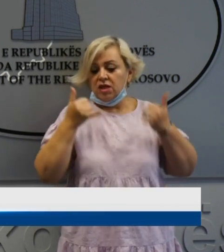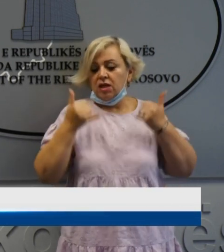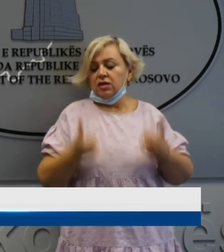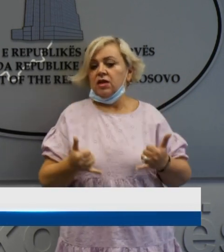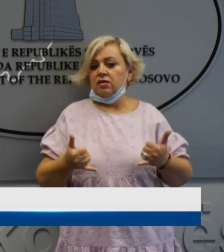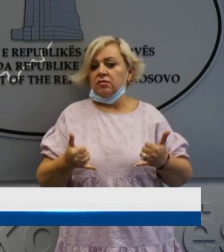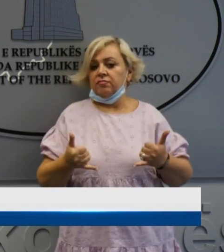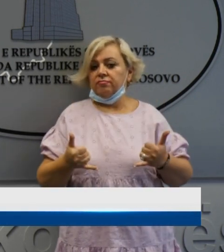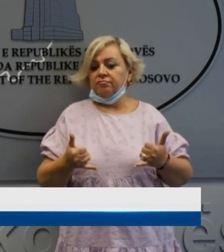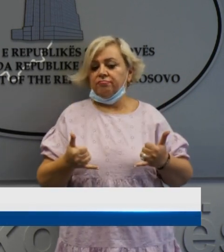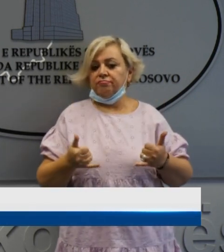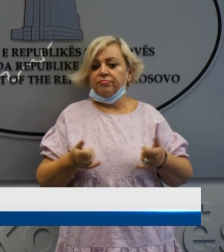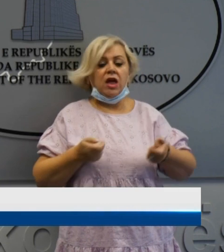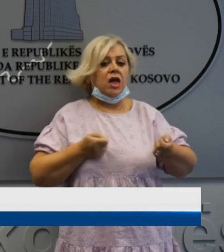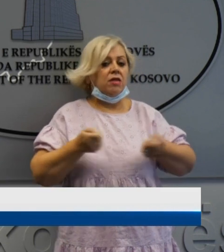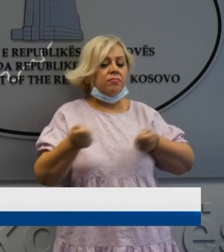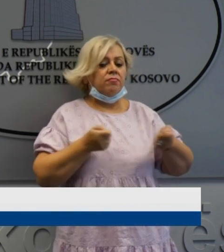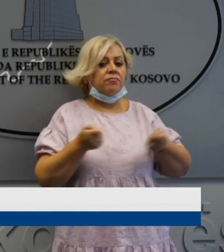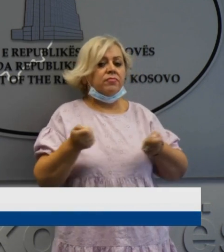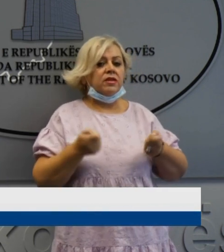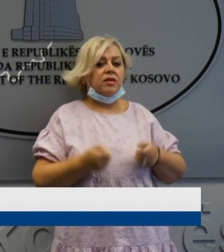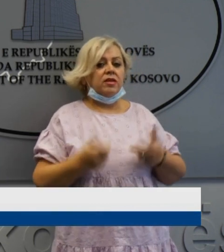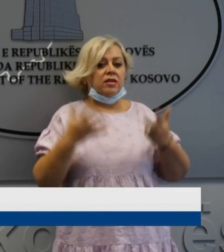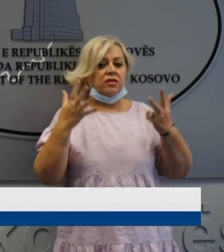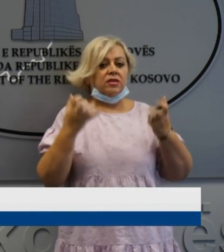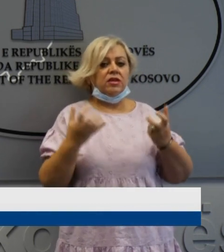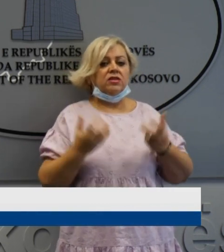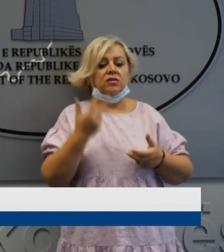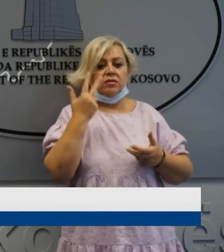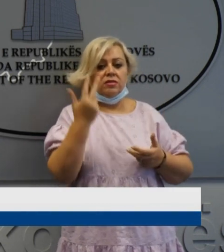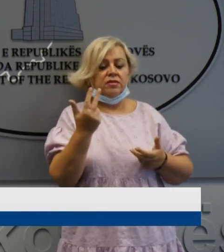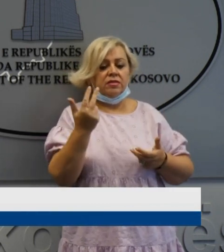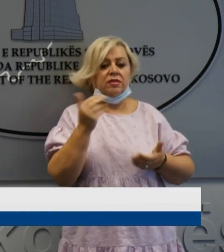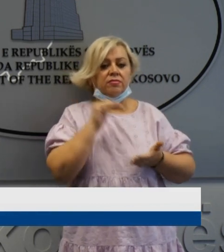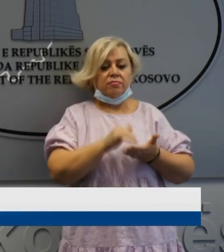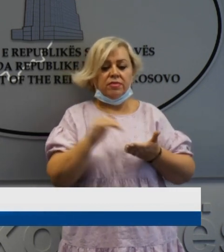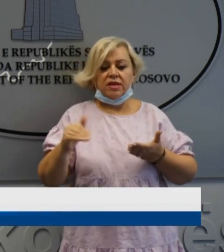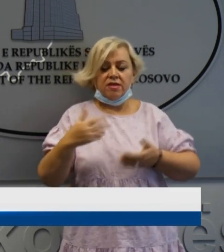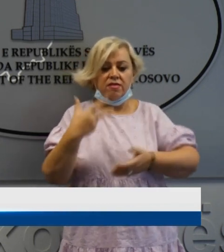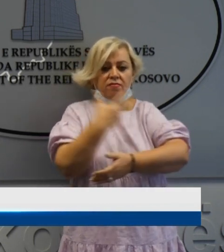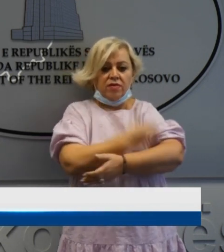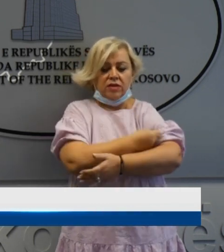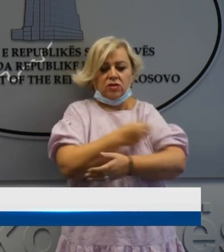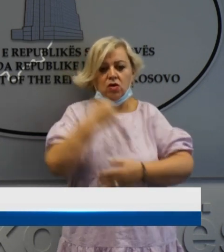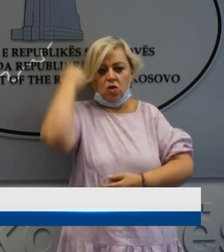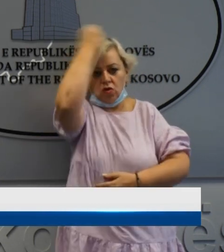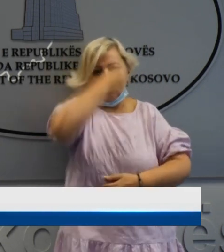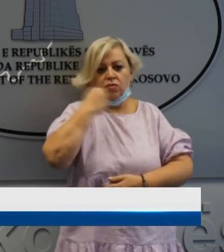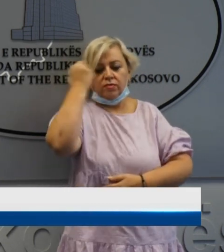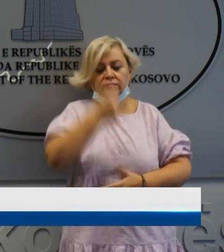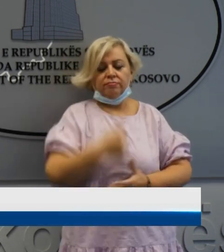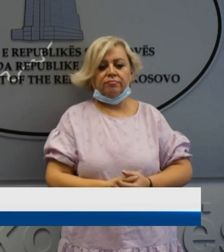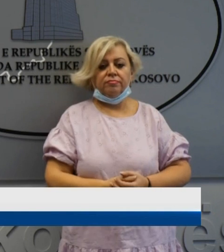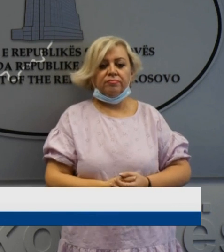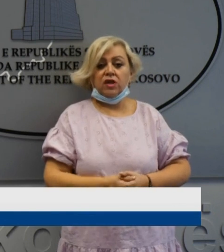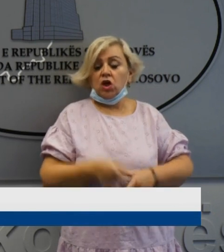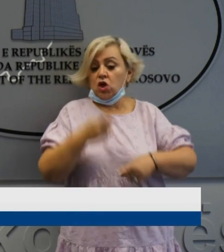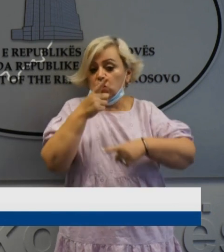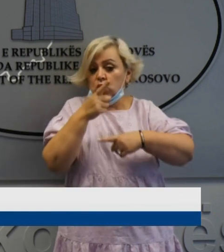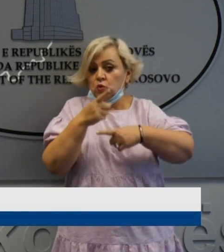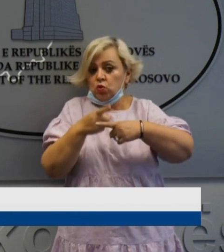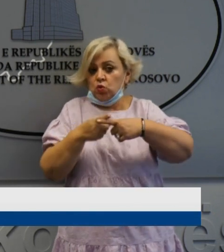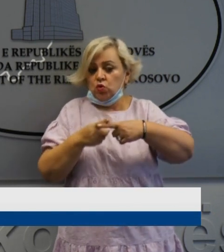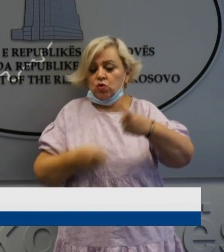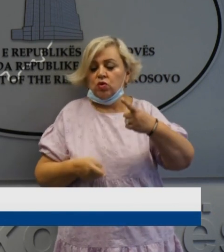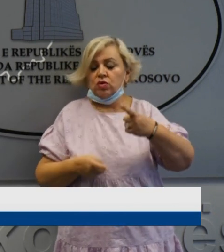tani janë administruar mbi 830.000 vaksina në Republikën e Kosovës. Gjysma